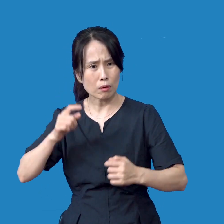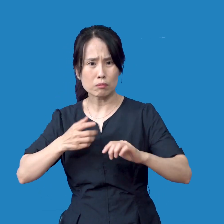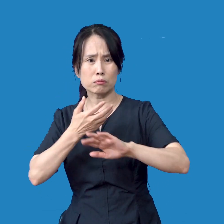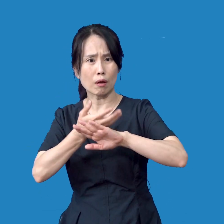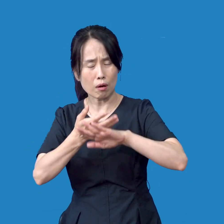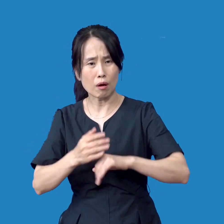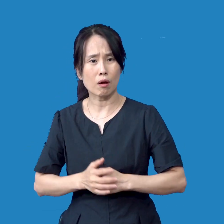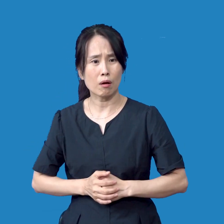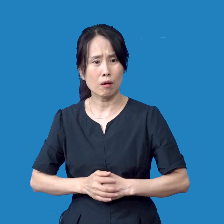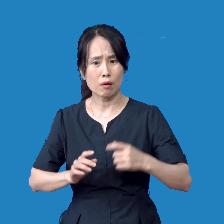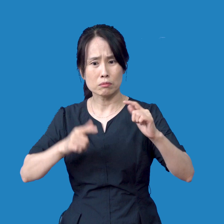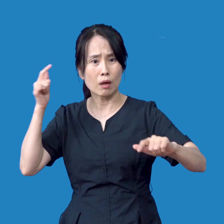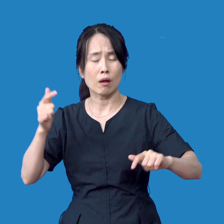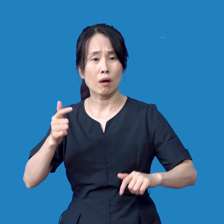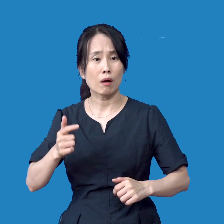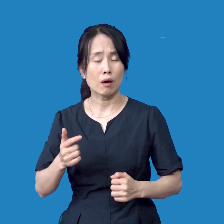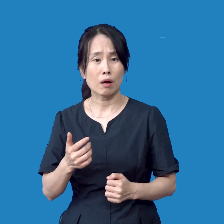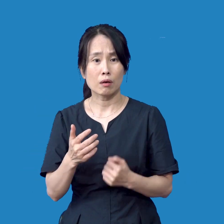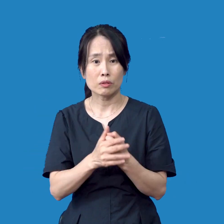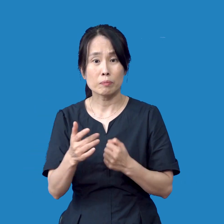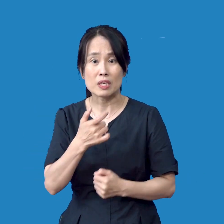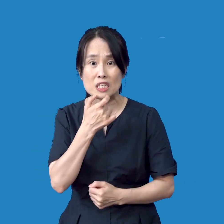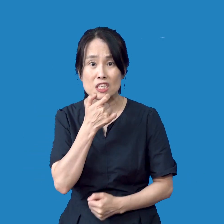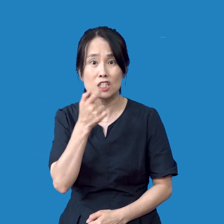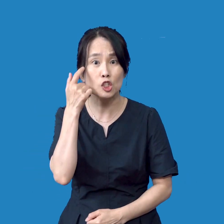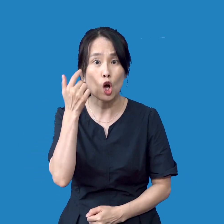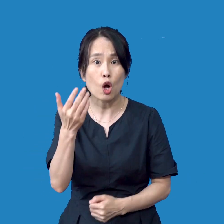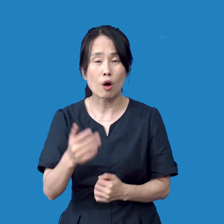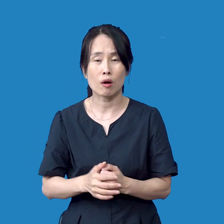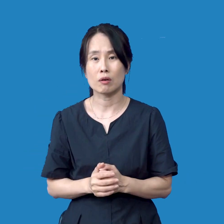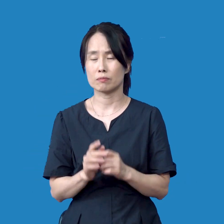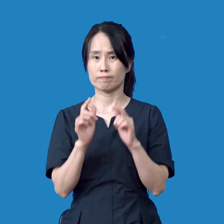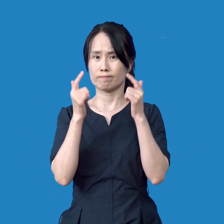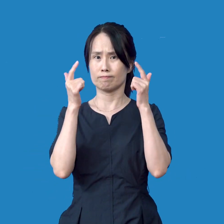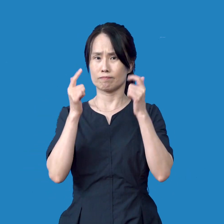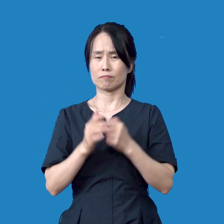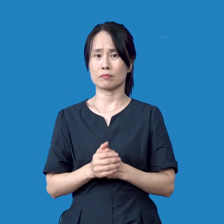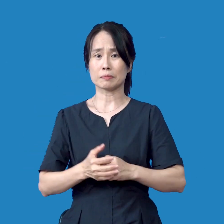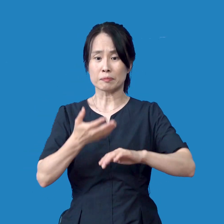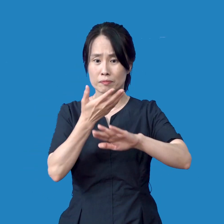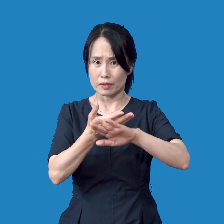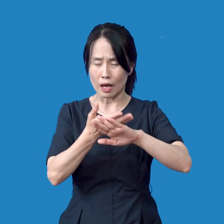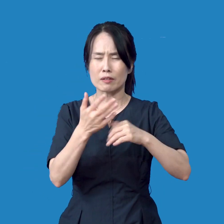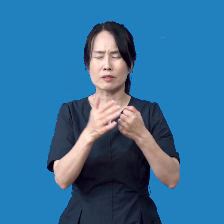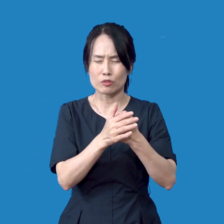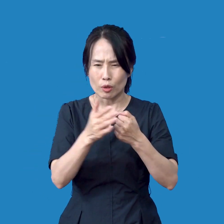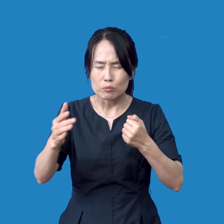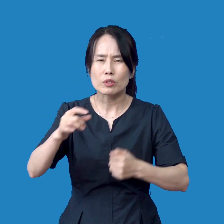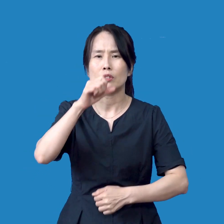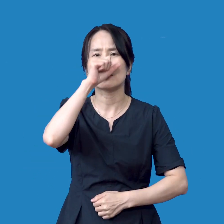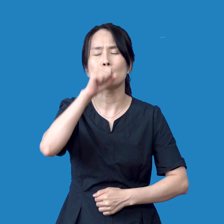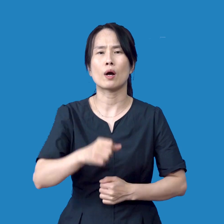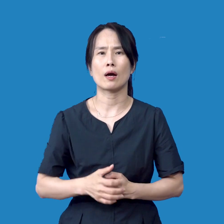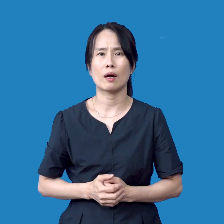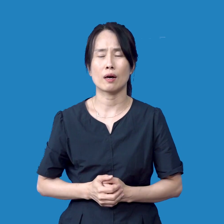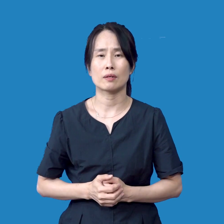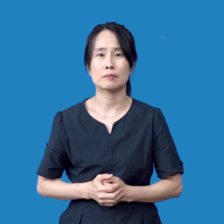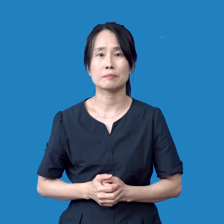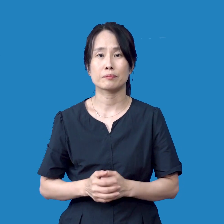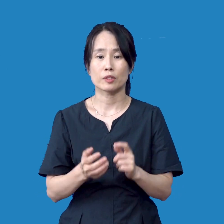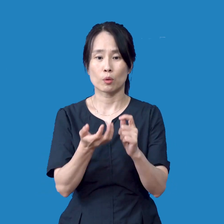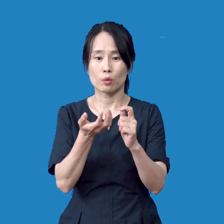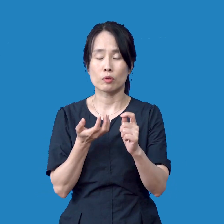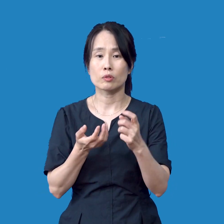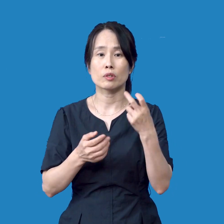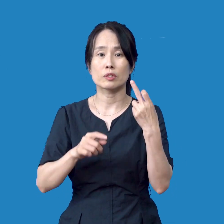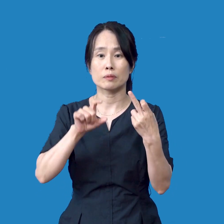다를까? 그래서 싫습니까? 그런 것이 아니고 다른 것이 좋습니다. 고린도전서